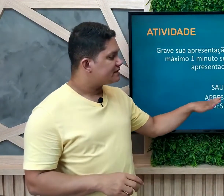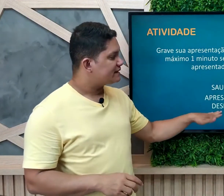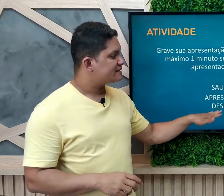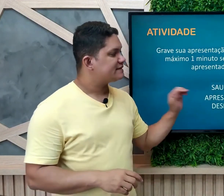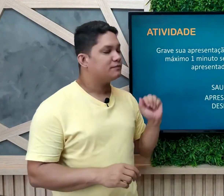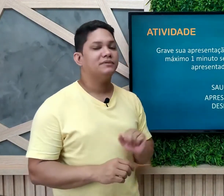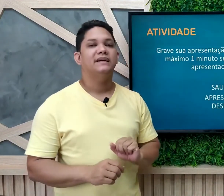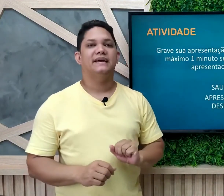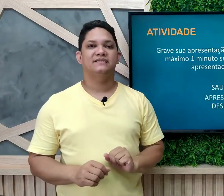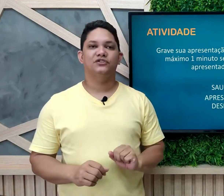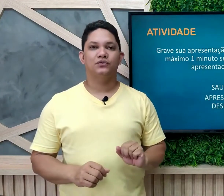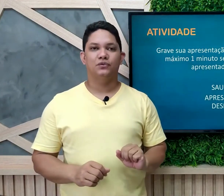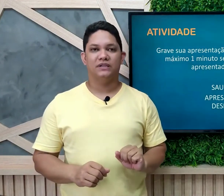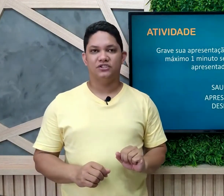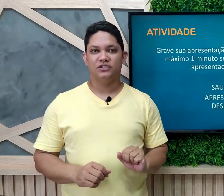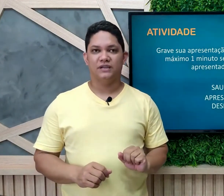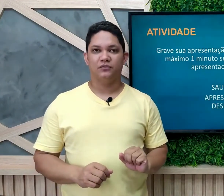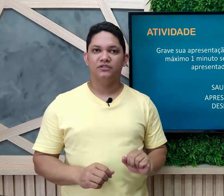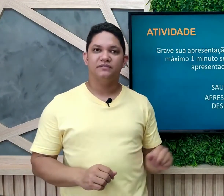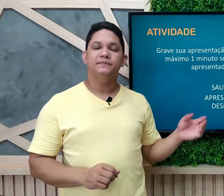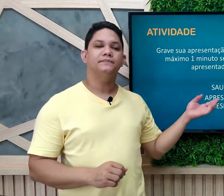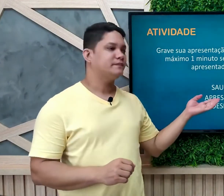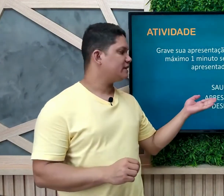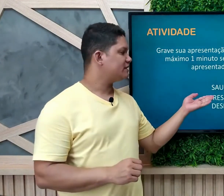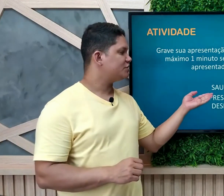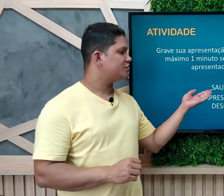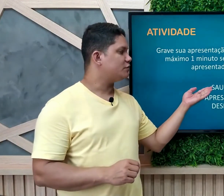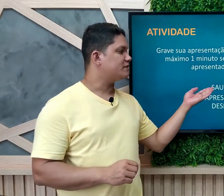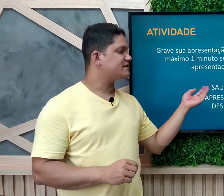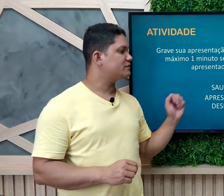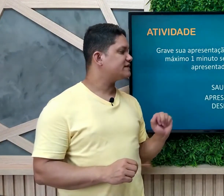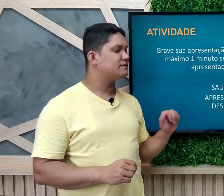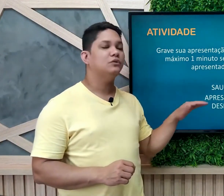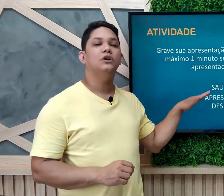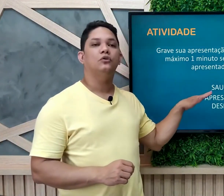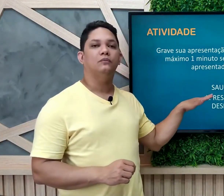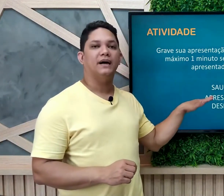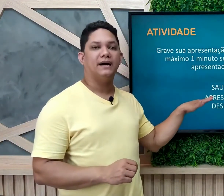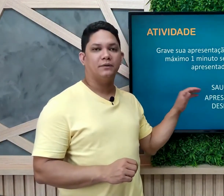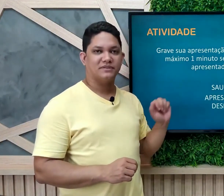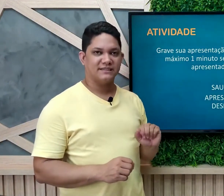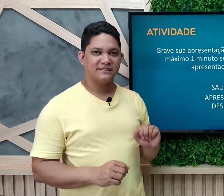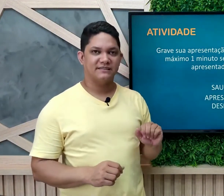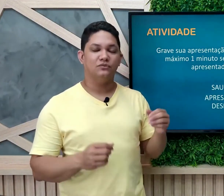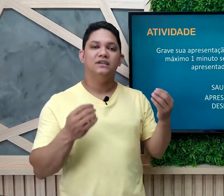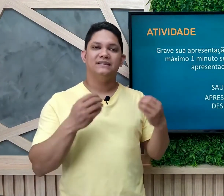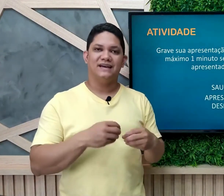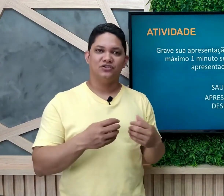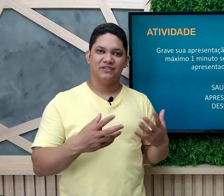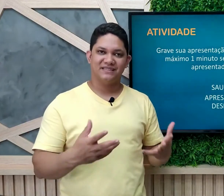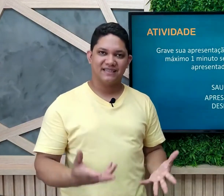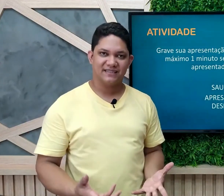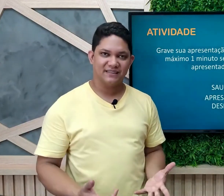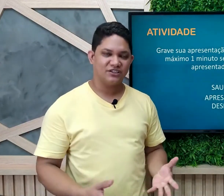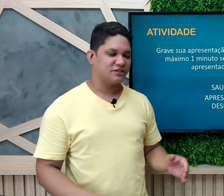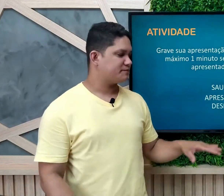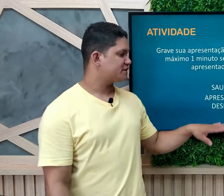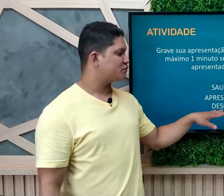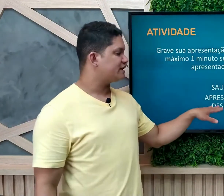considere sempre essa estrutura que a gente acabou de ver, em que a gente tem uma saudação, uma apresentação das nossas características pessoais